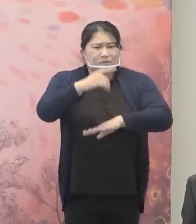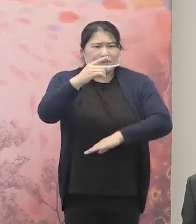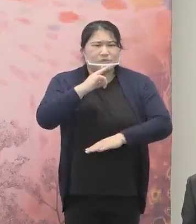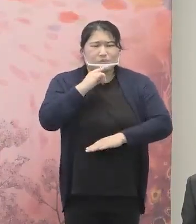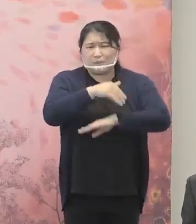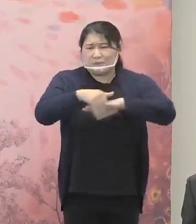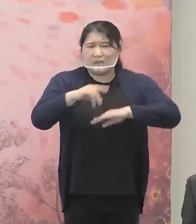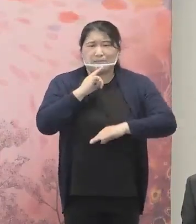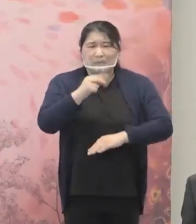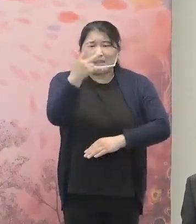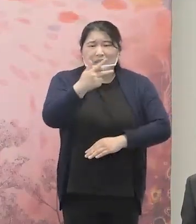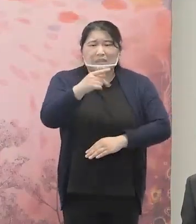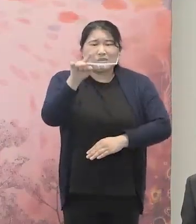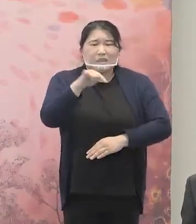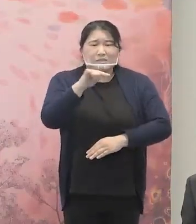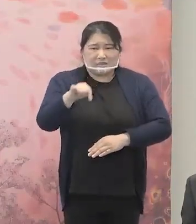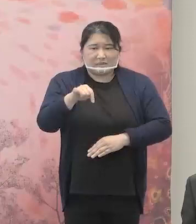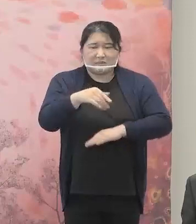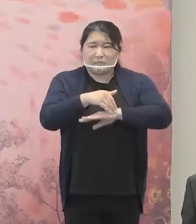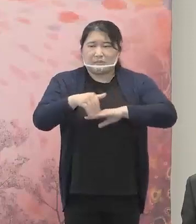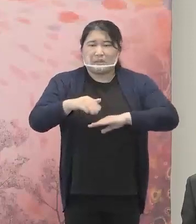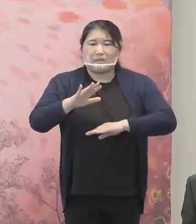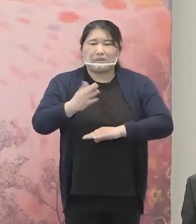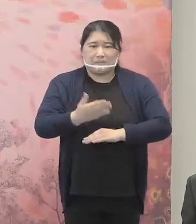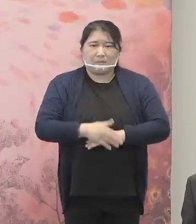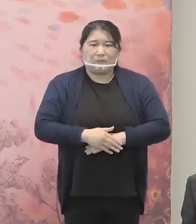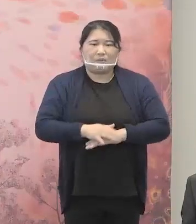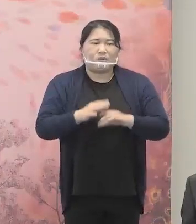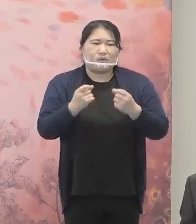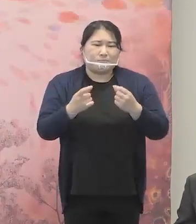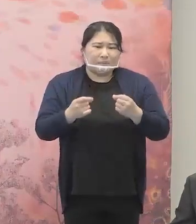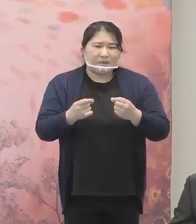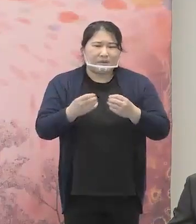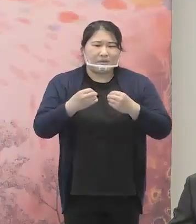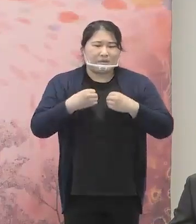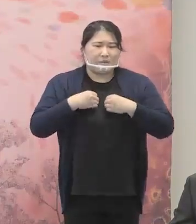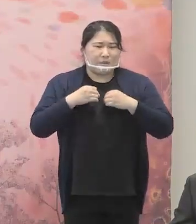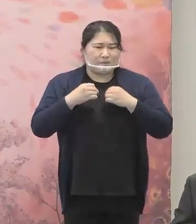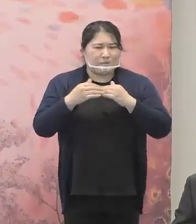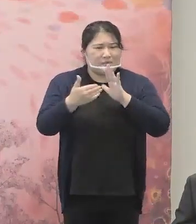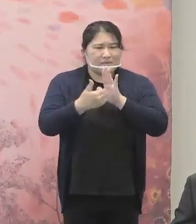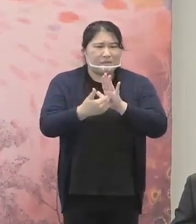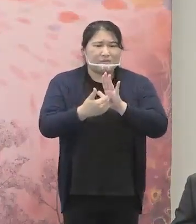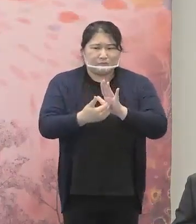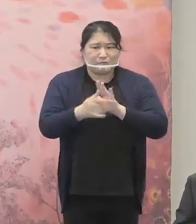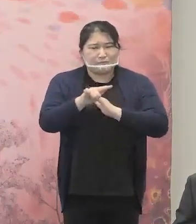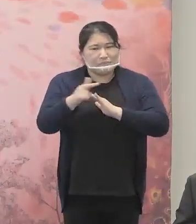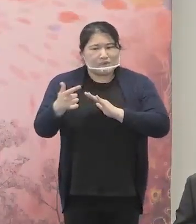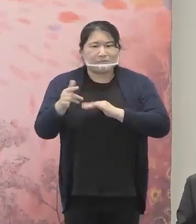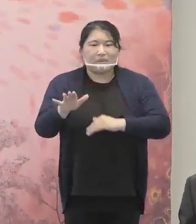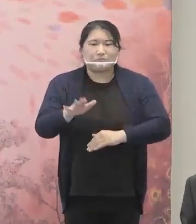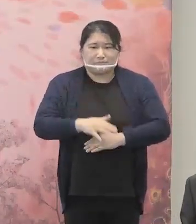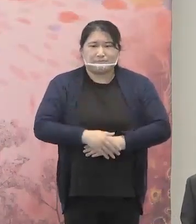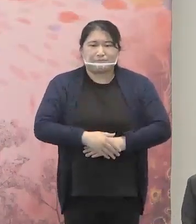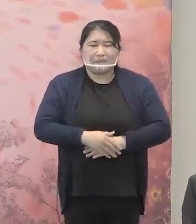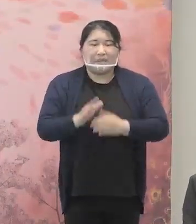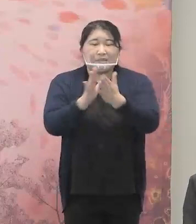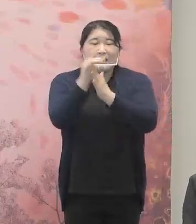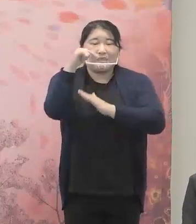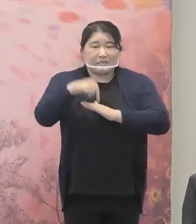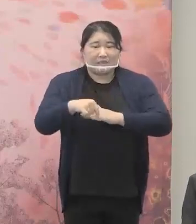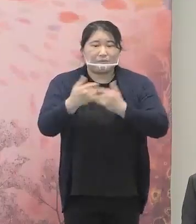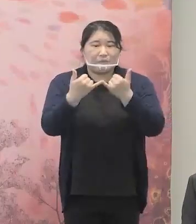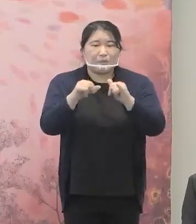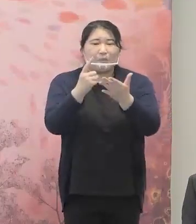大会で用意しておりましたので、感染症対策として主な対策とございますけれどもまず県内在住に限定した